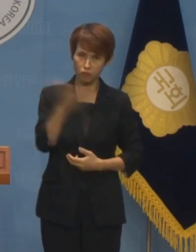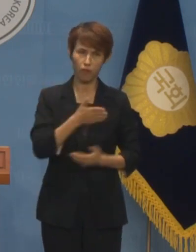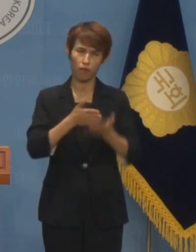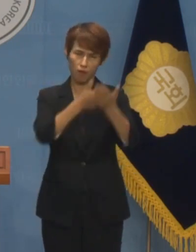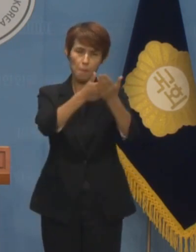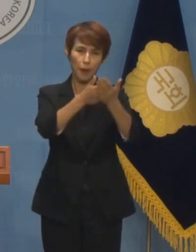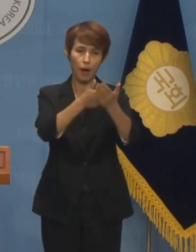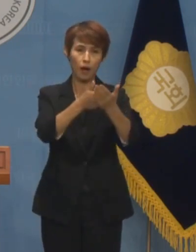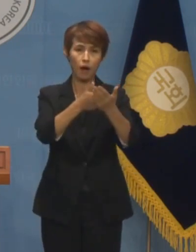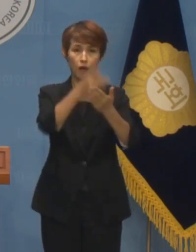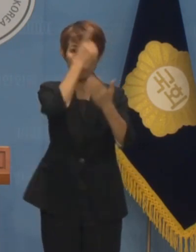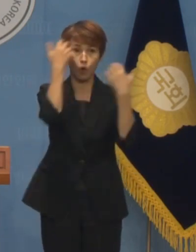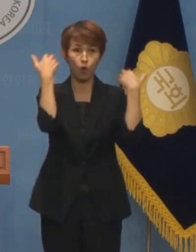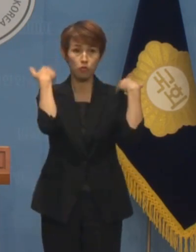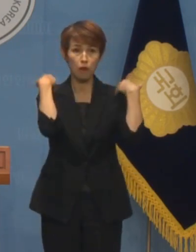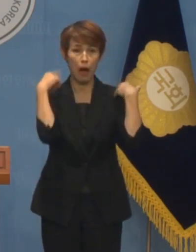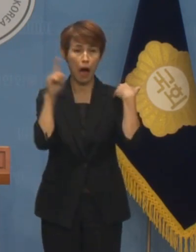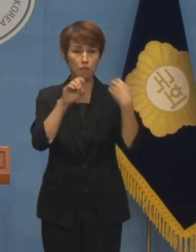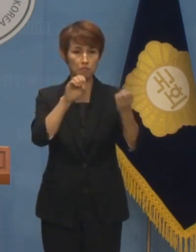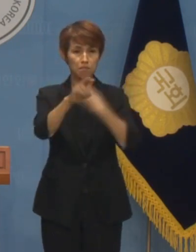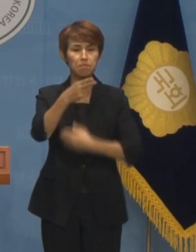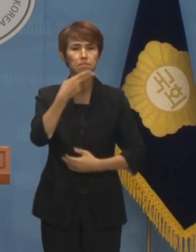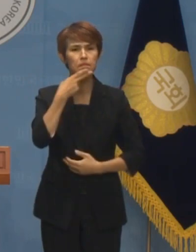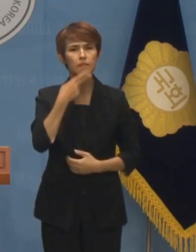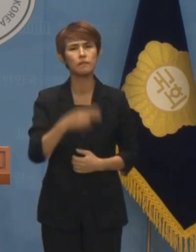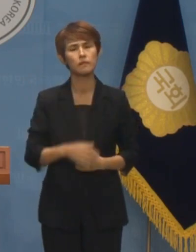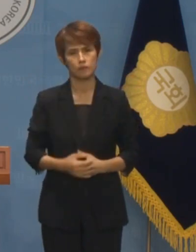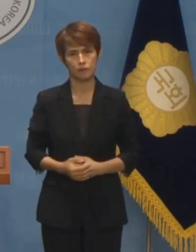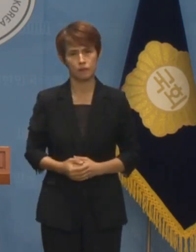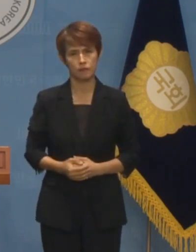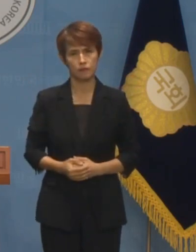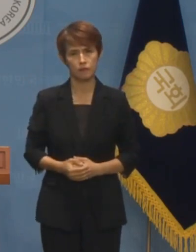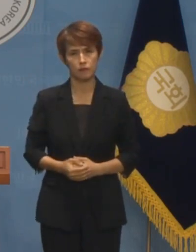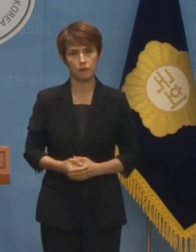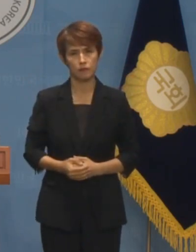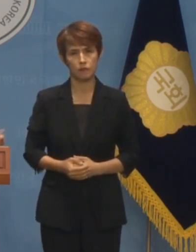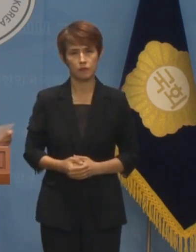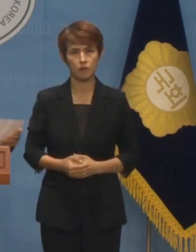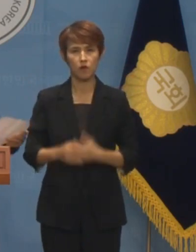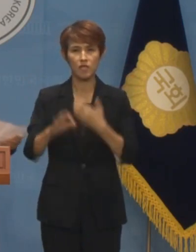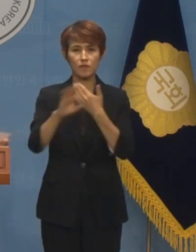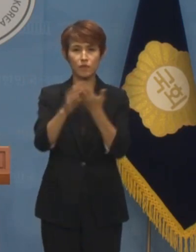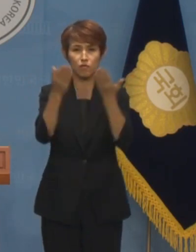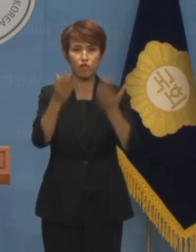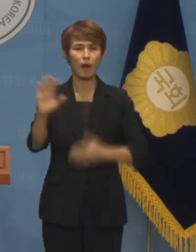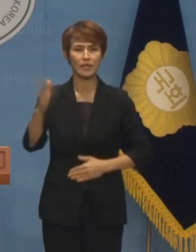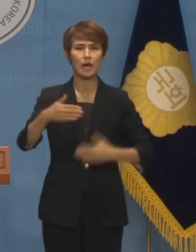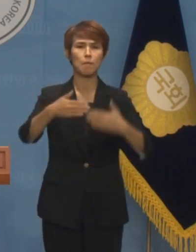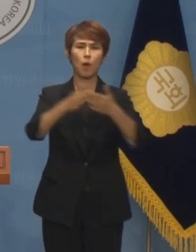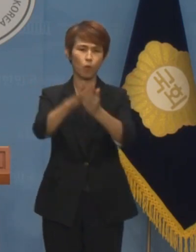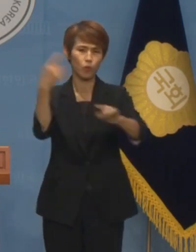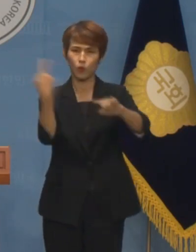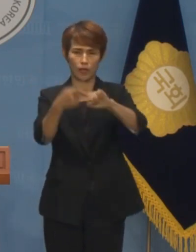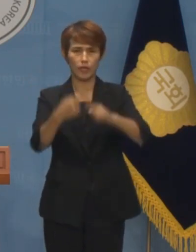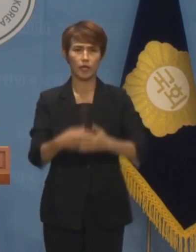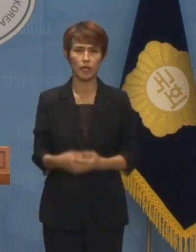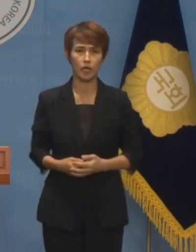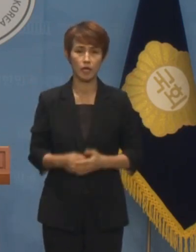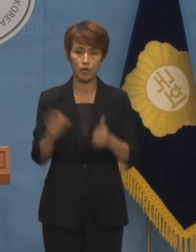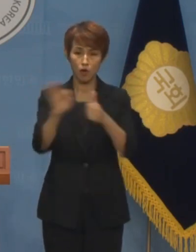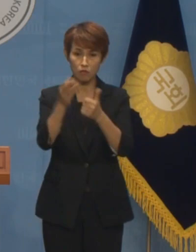하지만 정부는 지금까지 묵묵부답입니다. 이 정도면 임시휴업이 아니라 폐업 수준인 것처럼